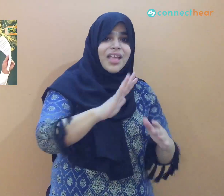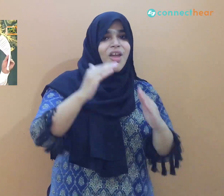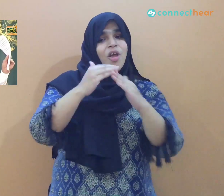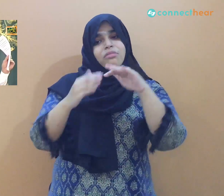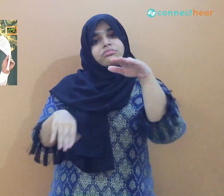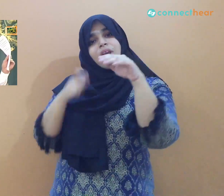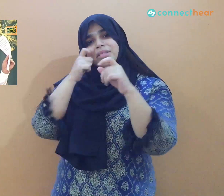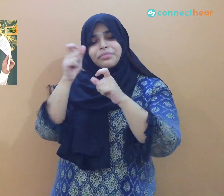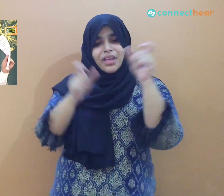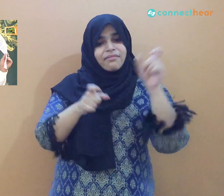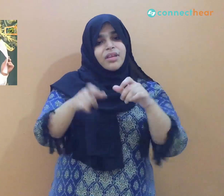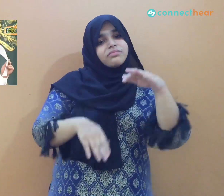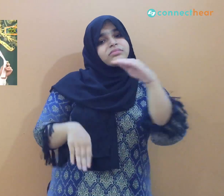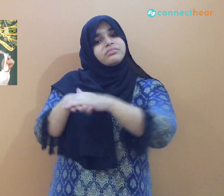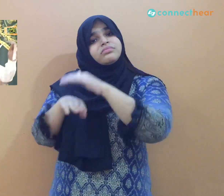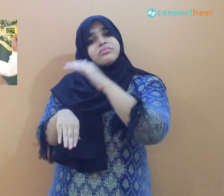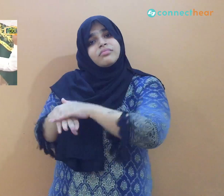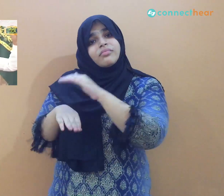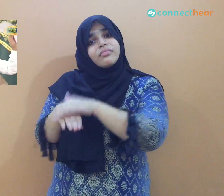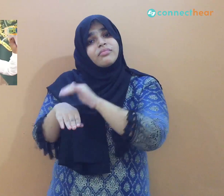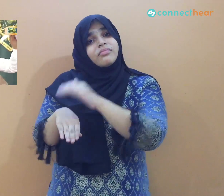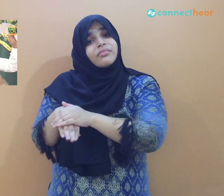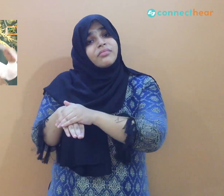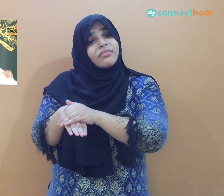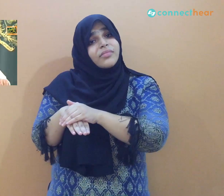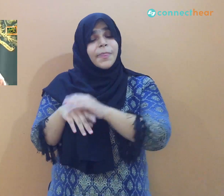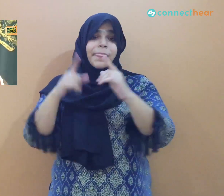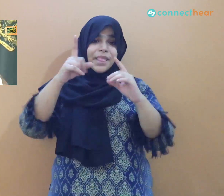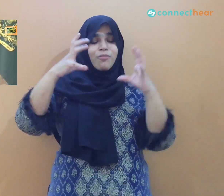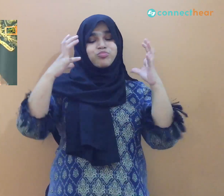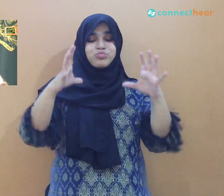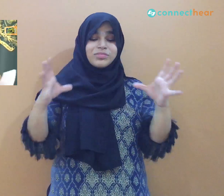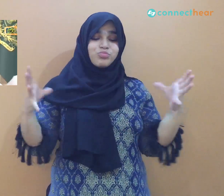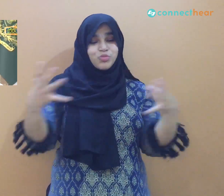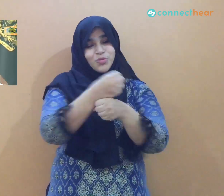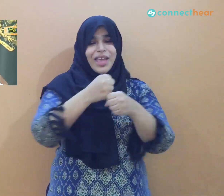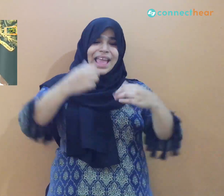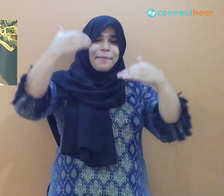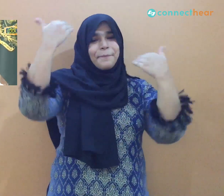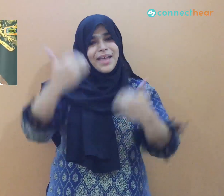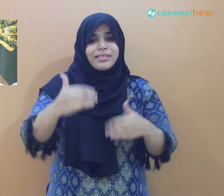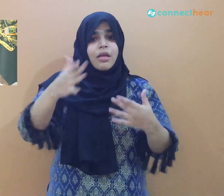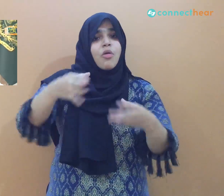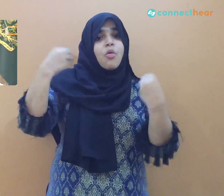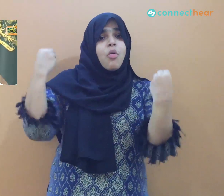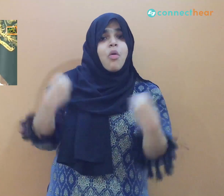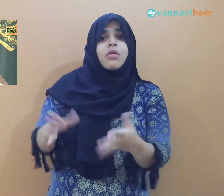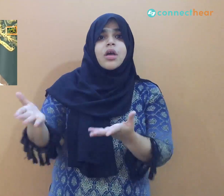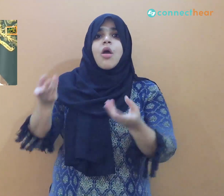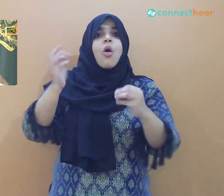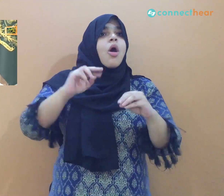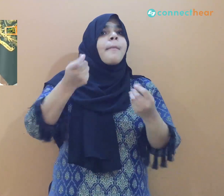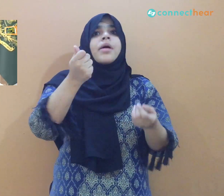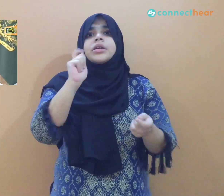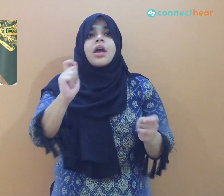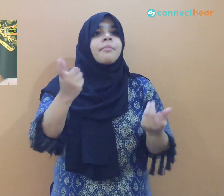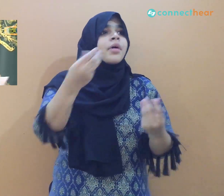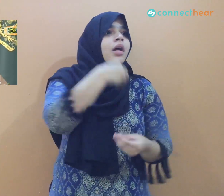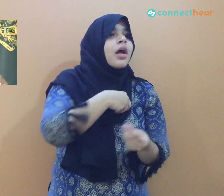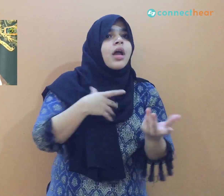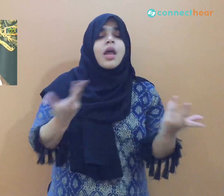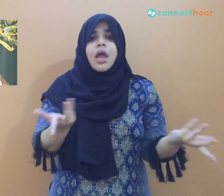میں چلے گئے ہیں۔ یہ وہ لوگ ہیں، کیونکہ جب آپ پورا لاک ڈاؤن کرتے ہیں تو یہ تو گئے، ان کے پاس تو کوئی اور ذریعہ معاش نہیں